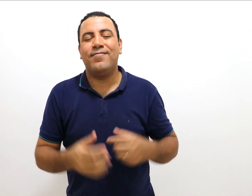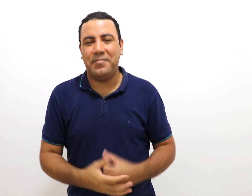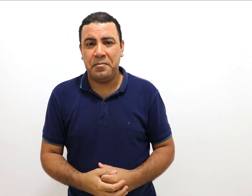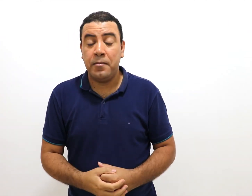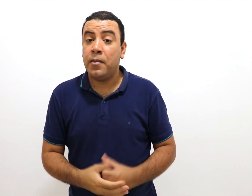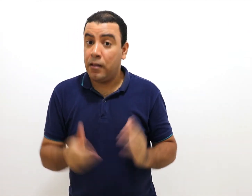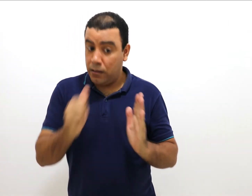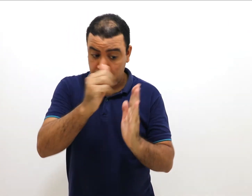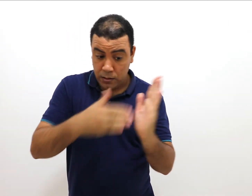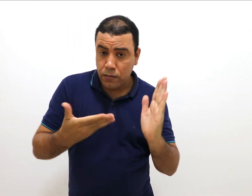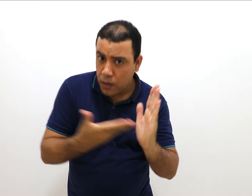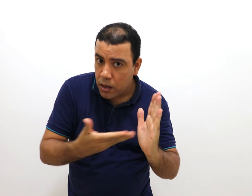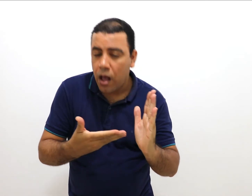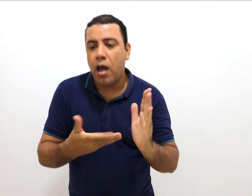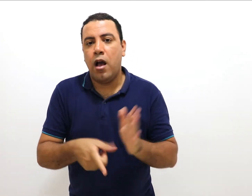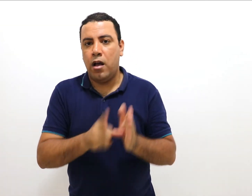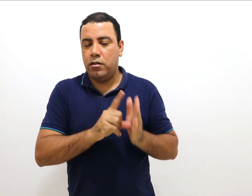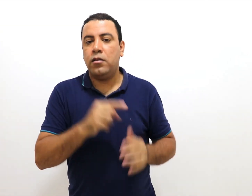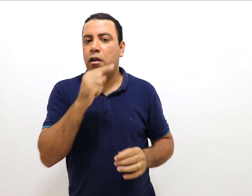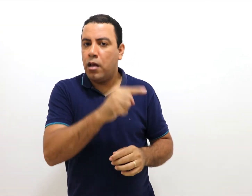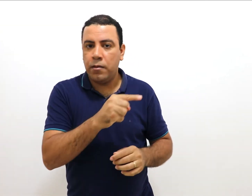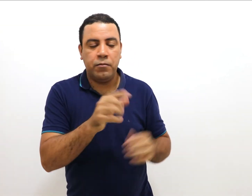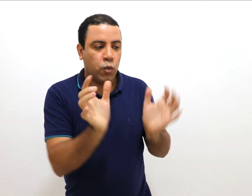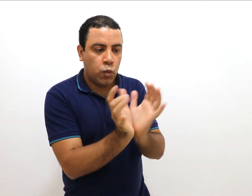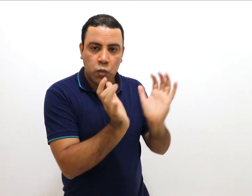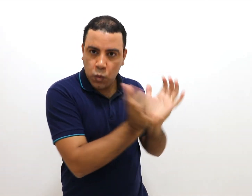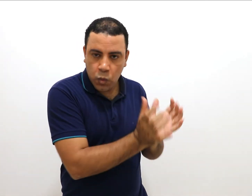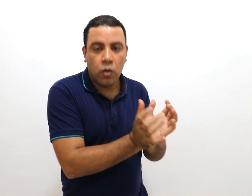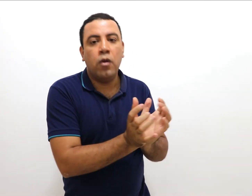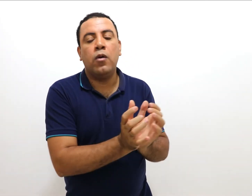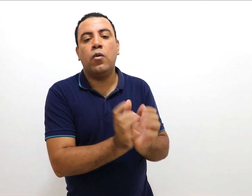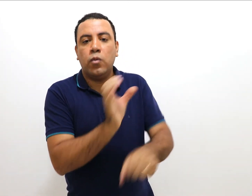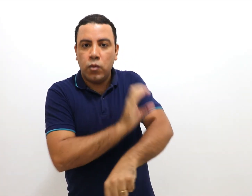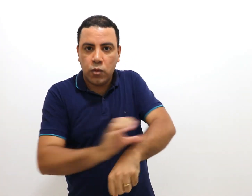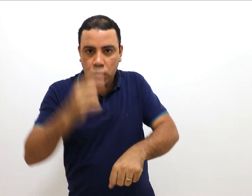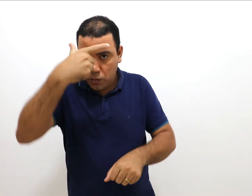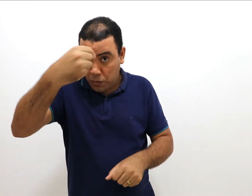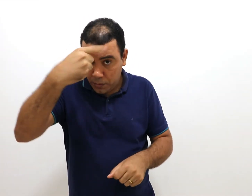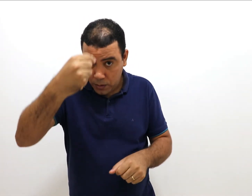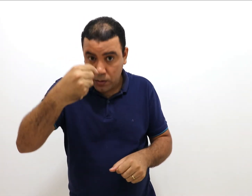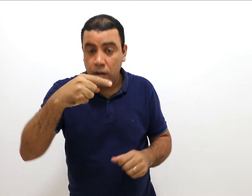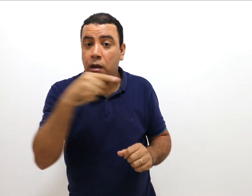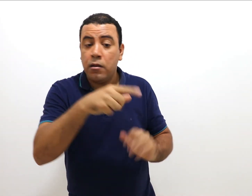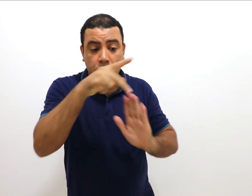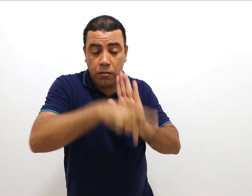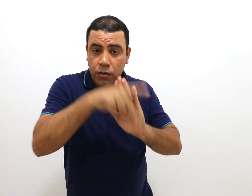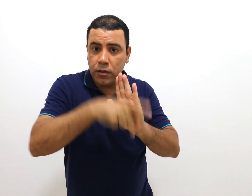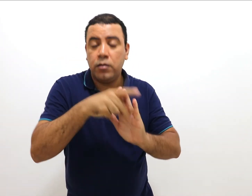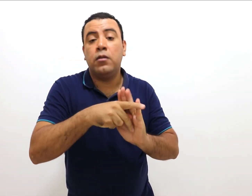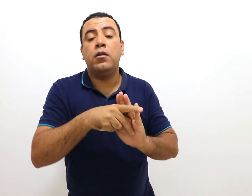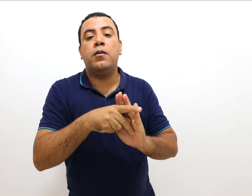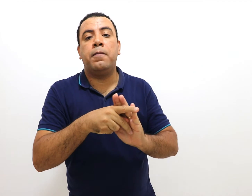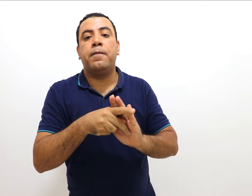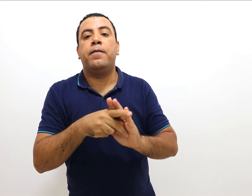Para criar uma atividade como esta, já estávamos trabalhando com turmas dos cursos superiores em um